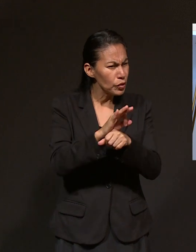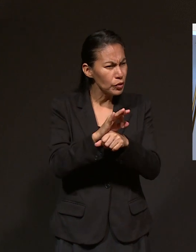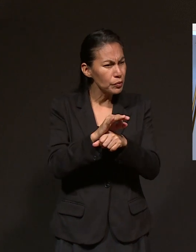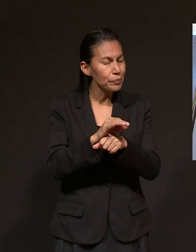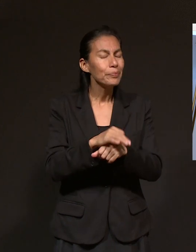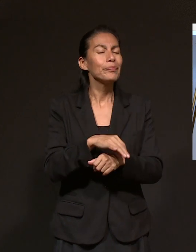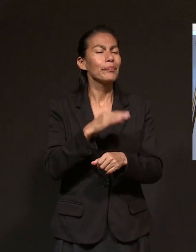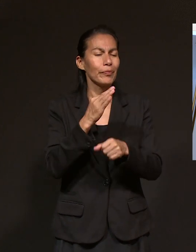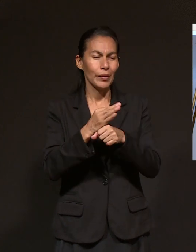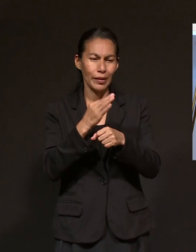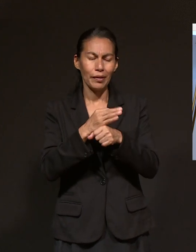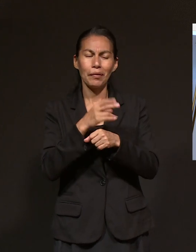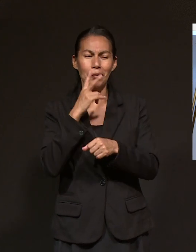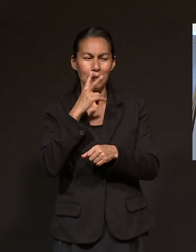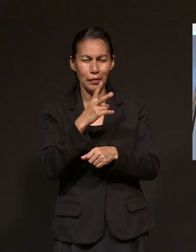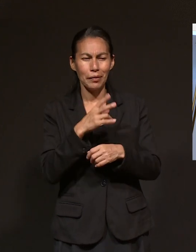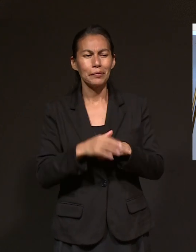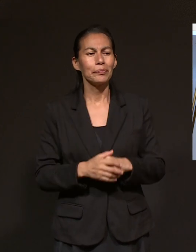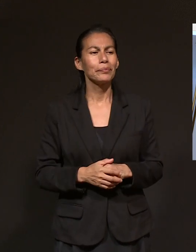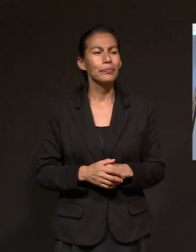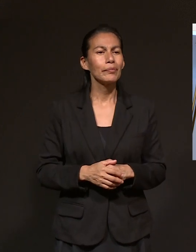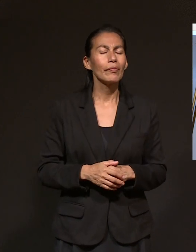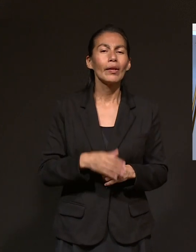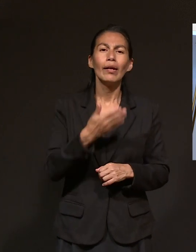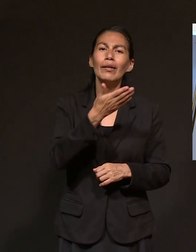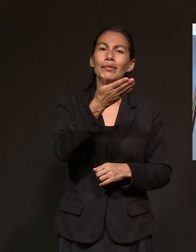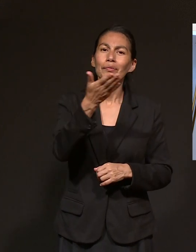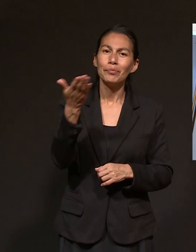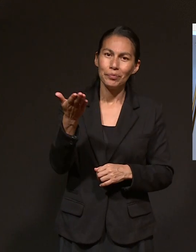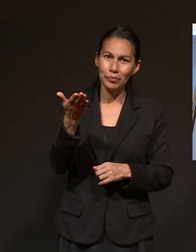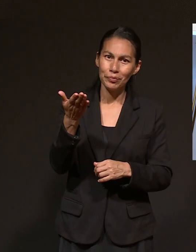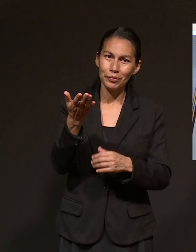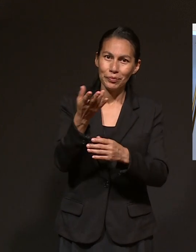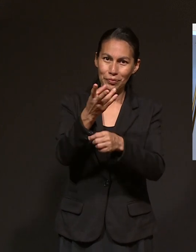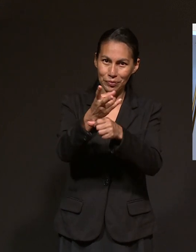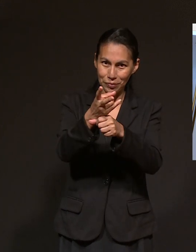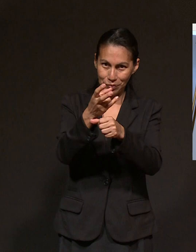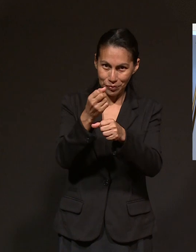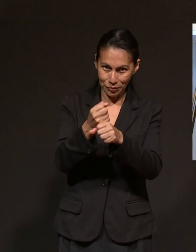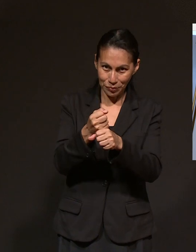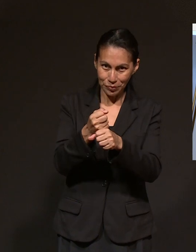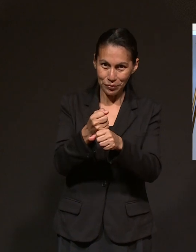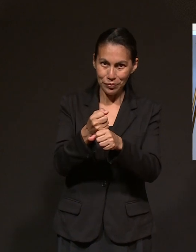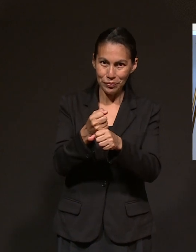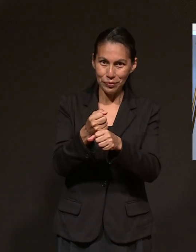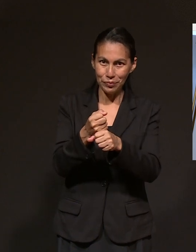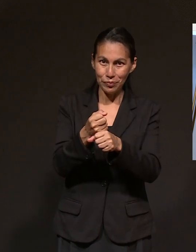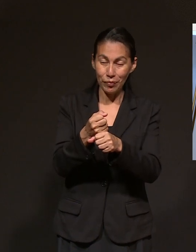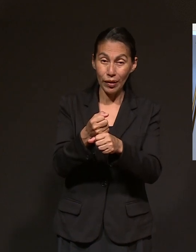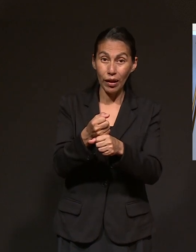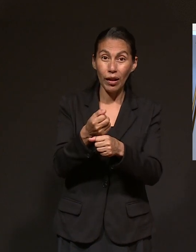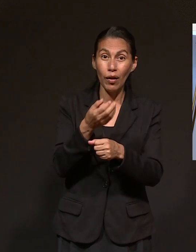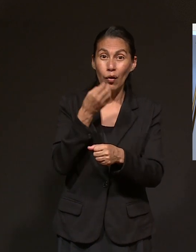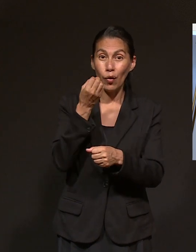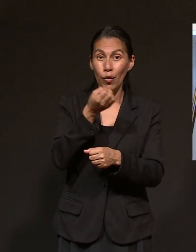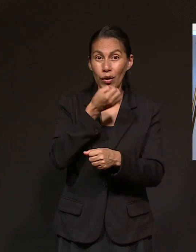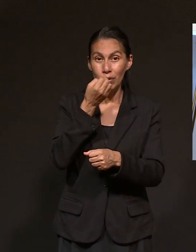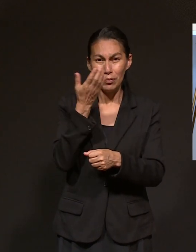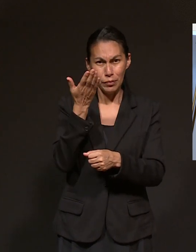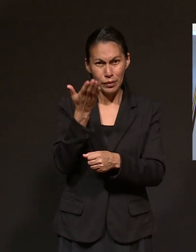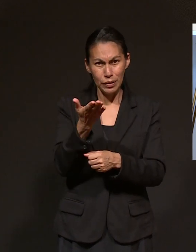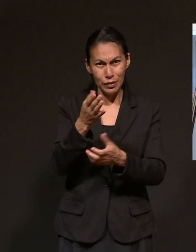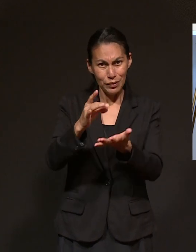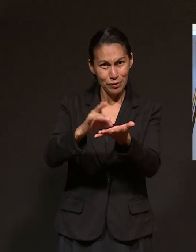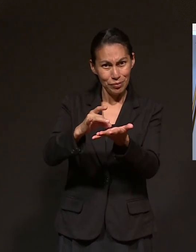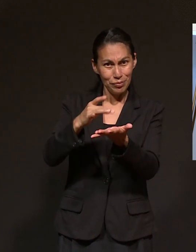protegiéndote. Y eso lo vamos a ver enseguida, Oscar. Porque quiero hacer la invitación nuevamente a ustedes